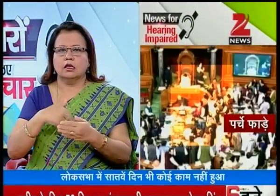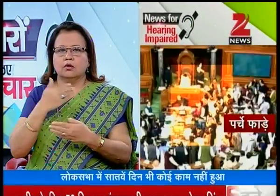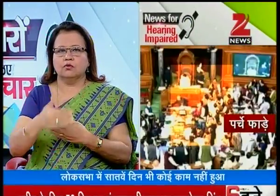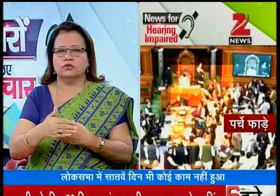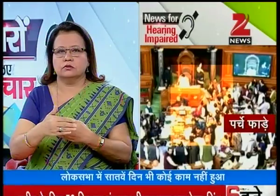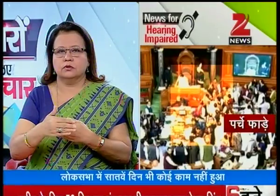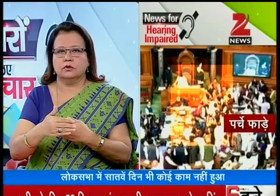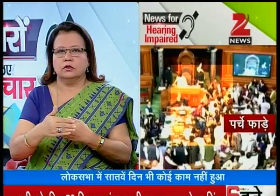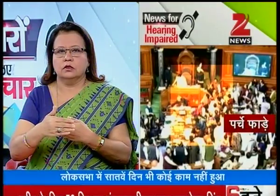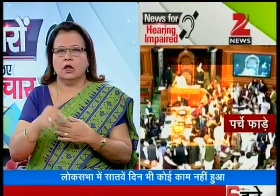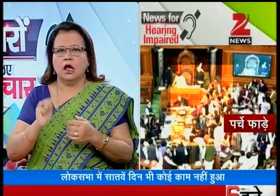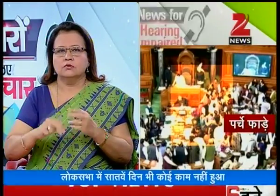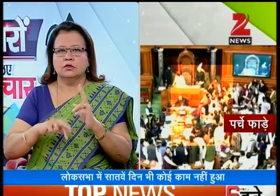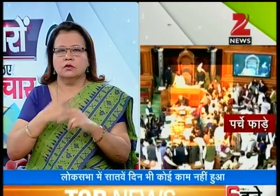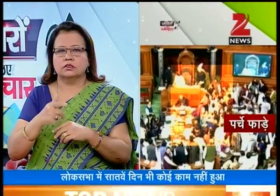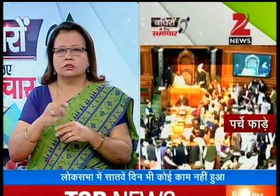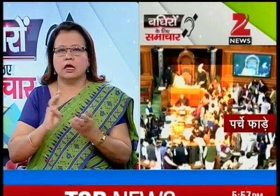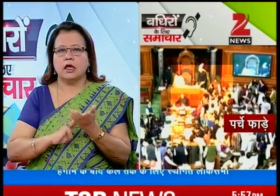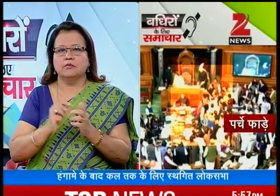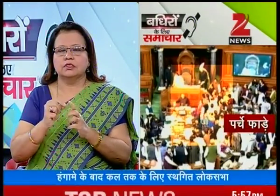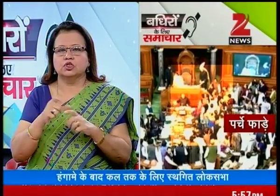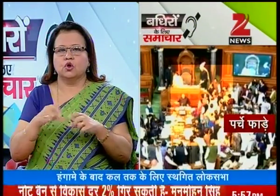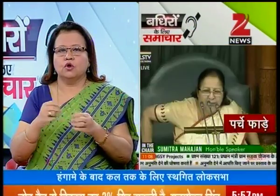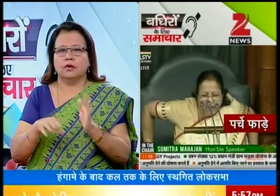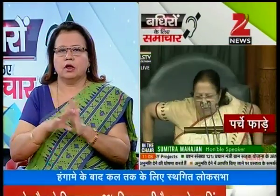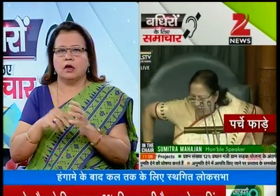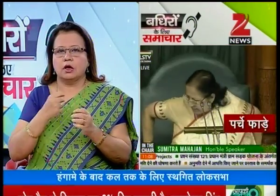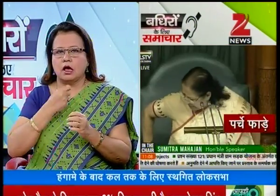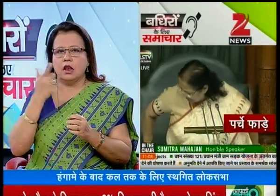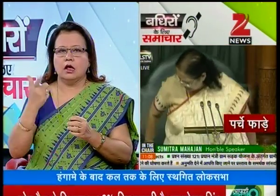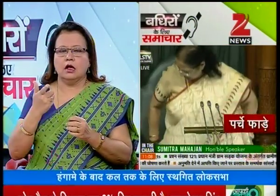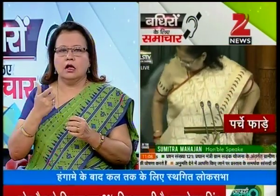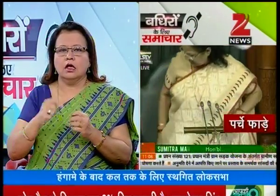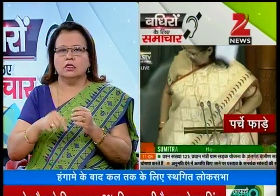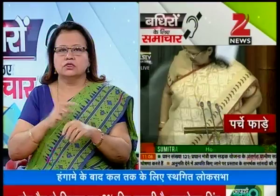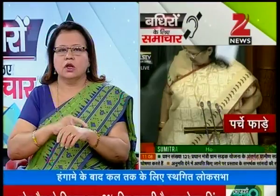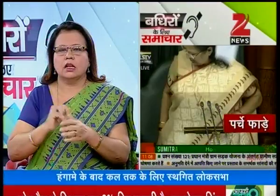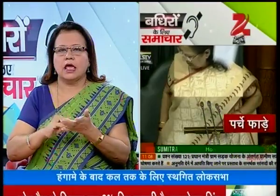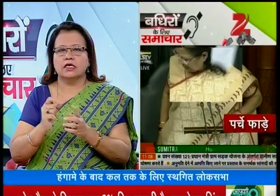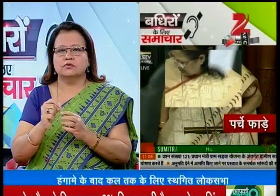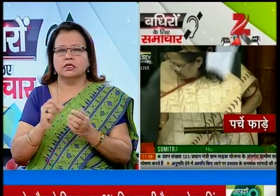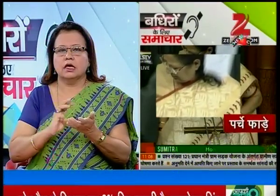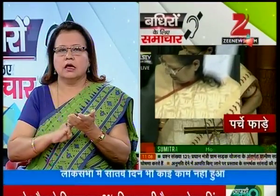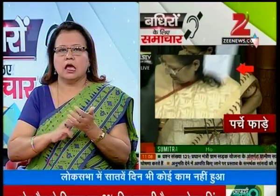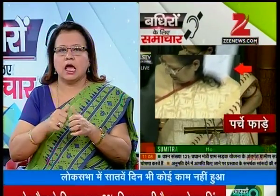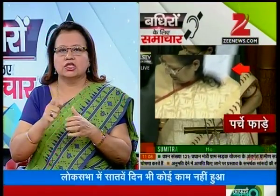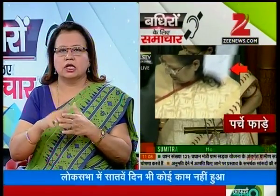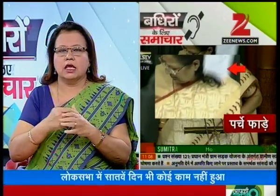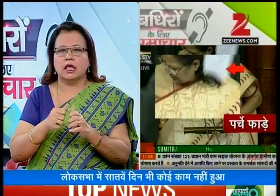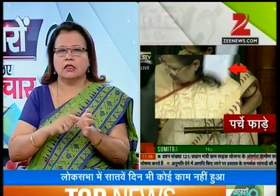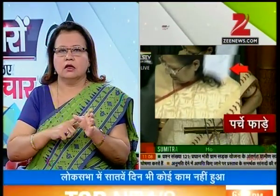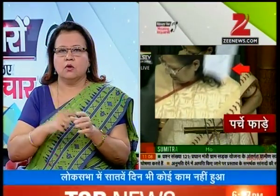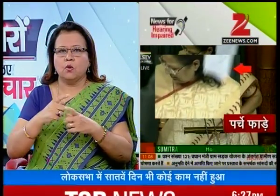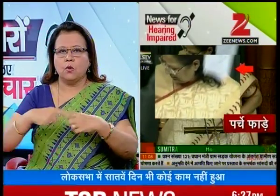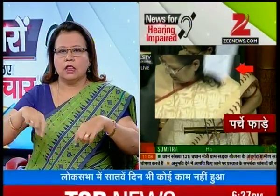तक के लिए स्थगित कर दिया गया है आज भी विपक्षी सांसदों ने नोट बैन पर हंगामा किया इस दौरान एसपी सांसद अक्षय यादव